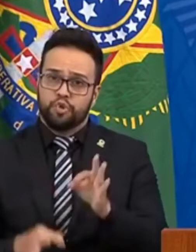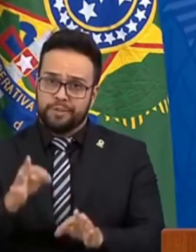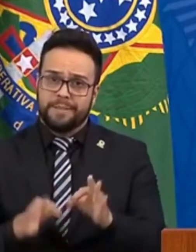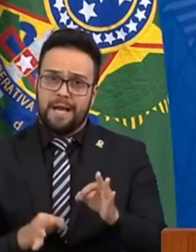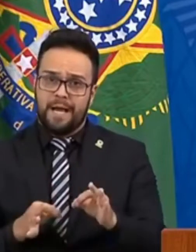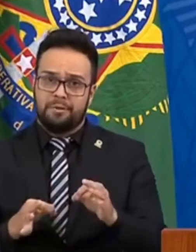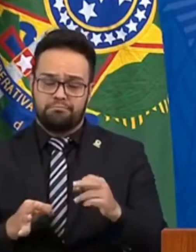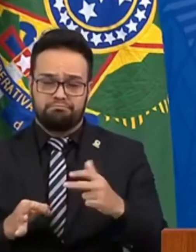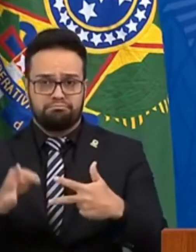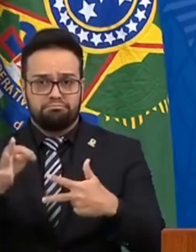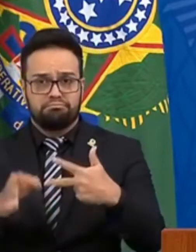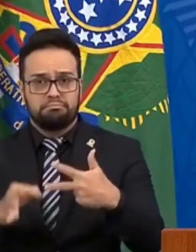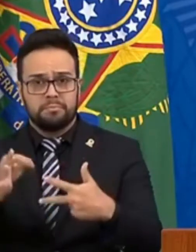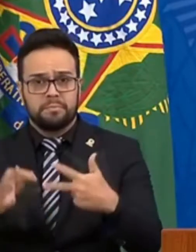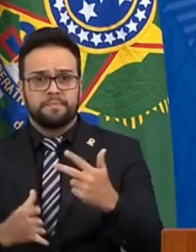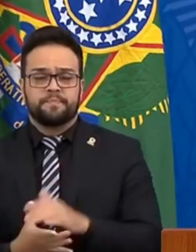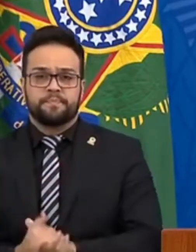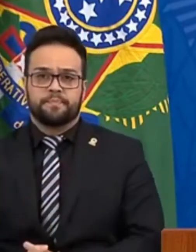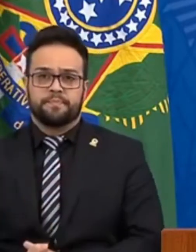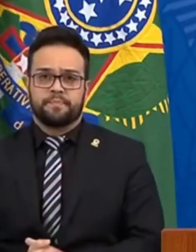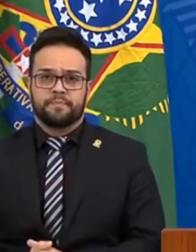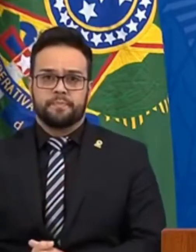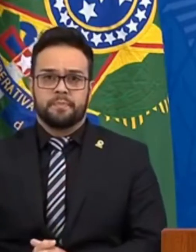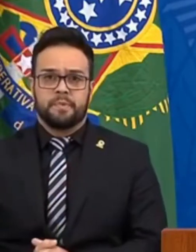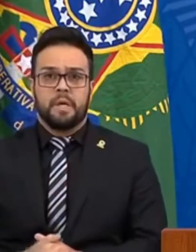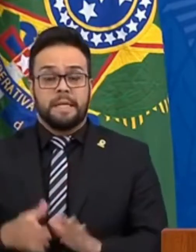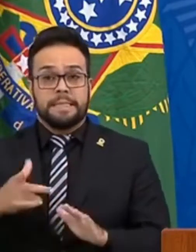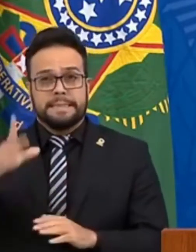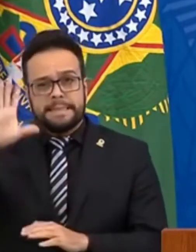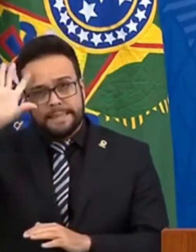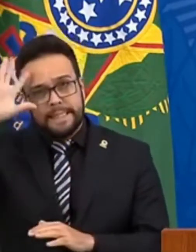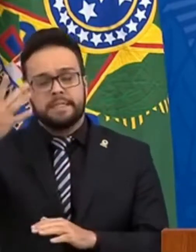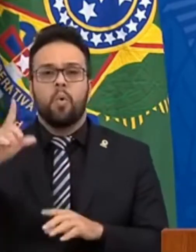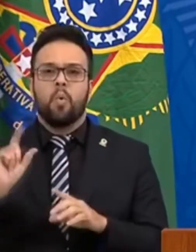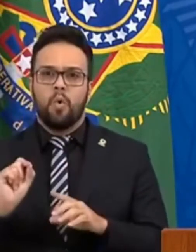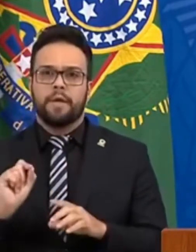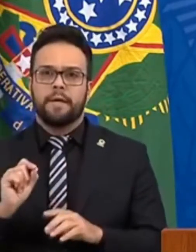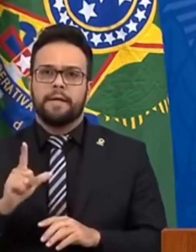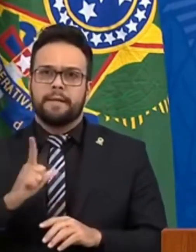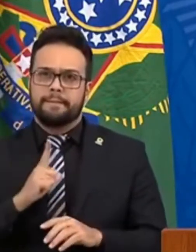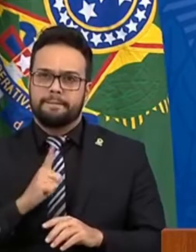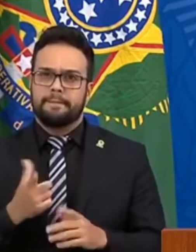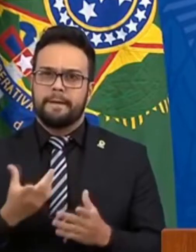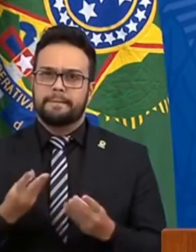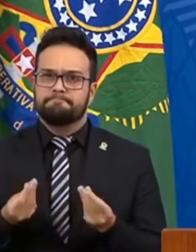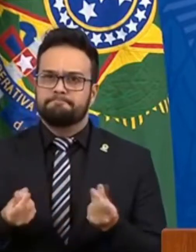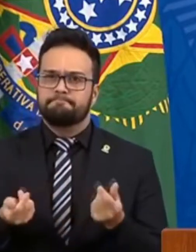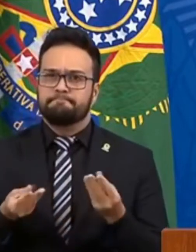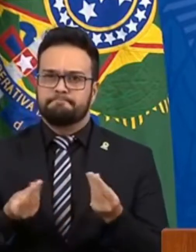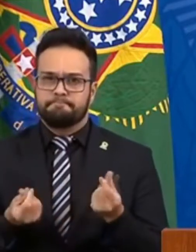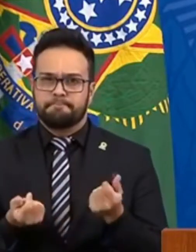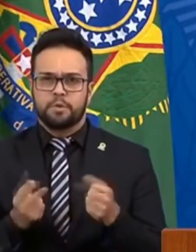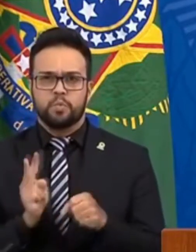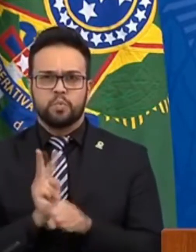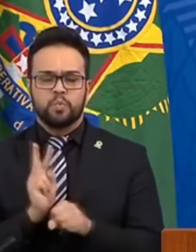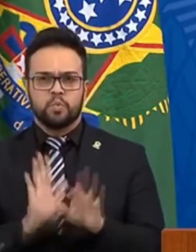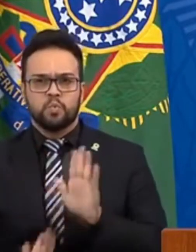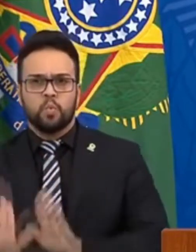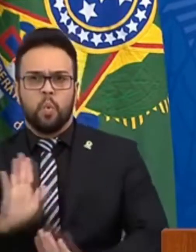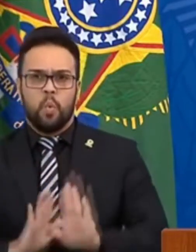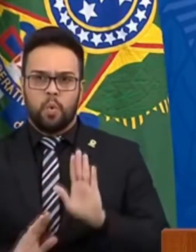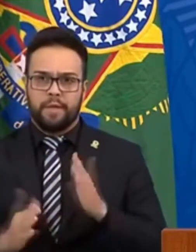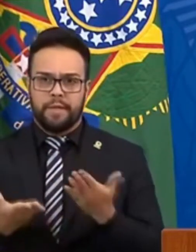o que você a festa de sonhos com muita prudência e o governo não é um